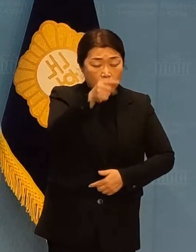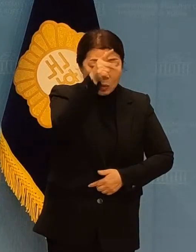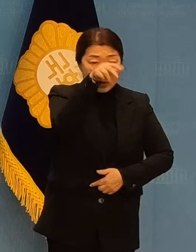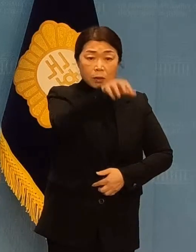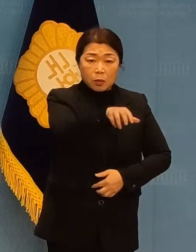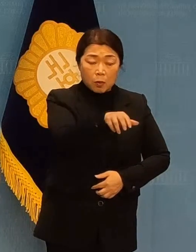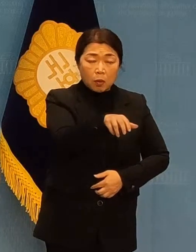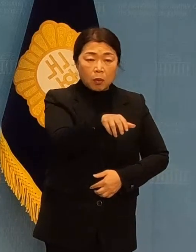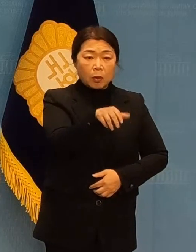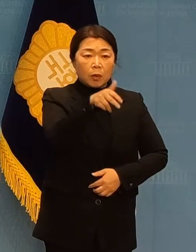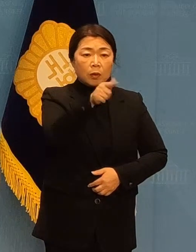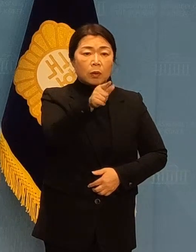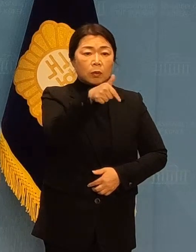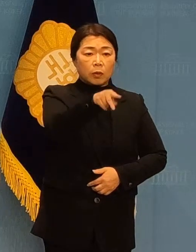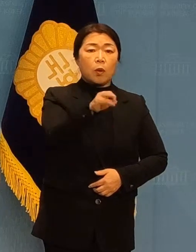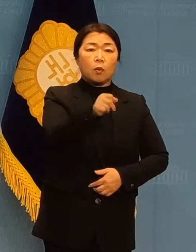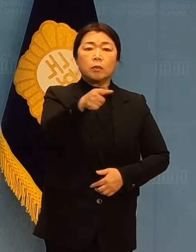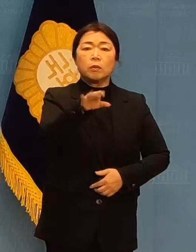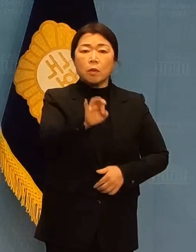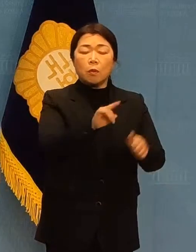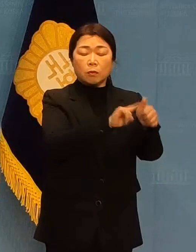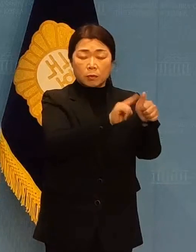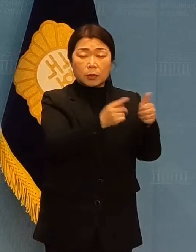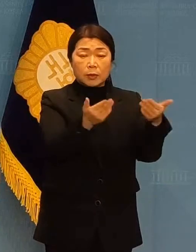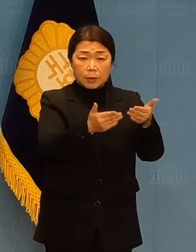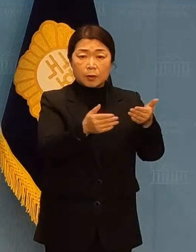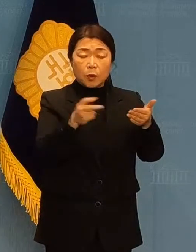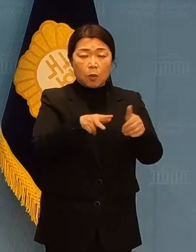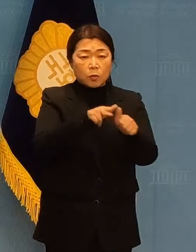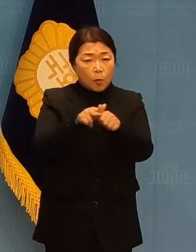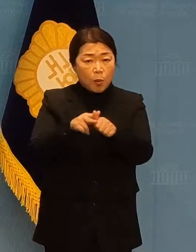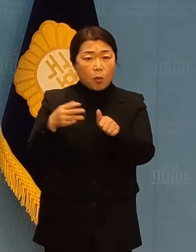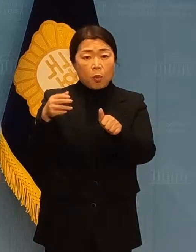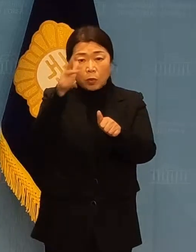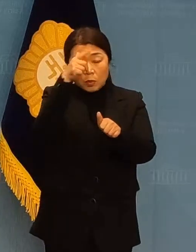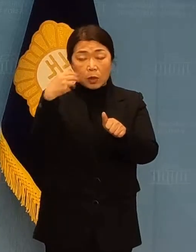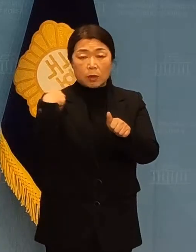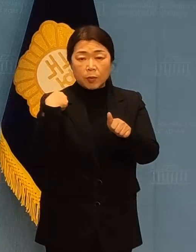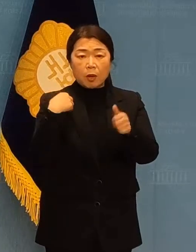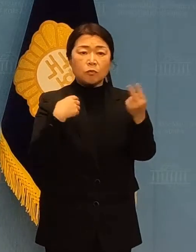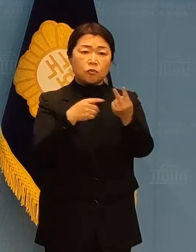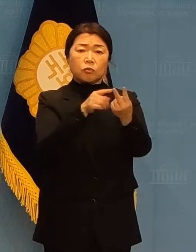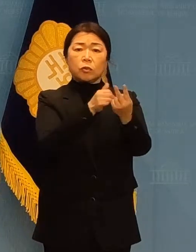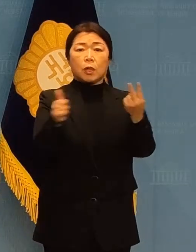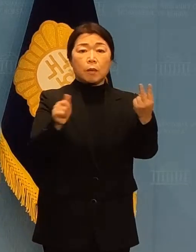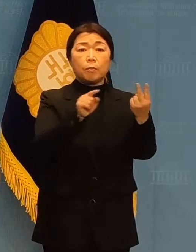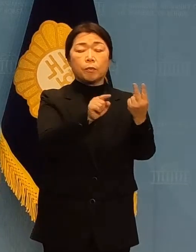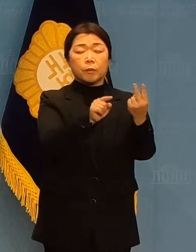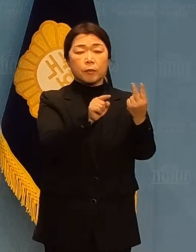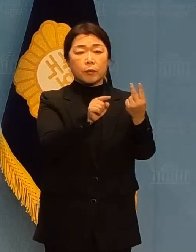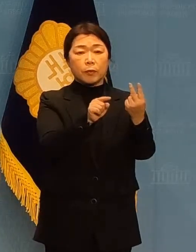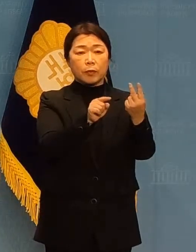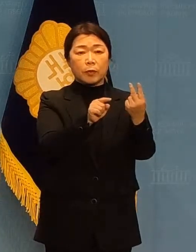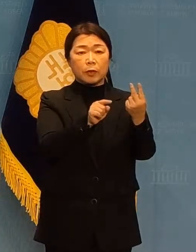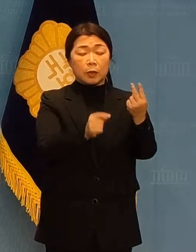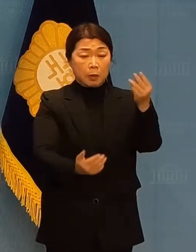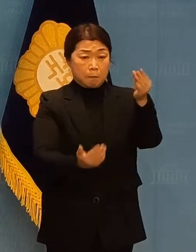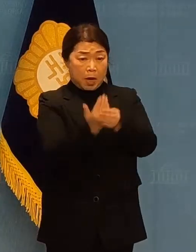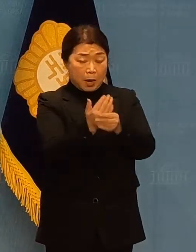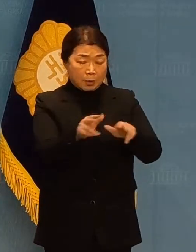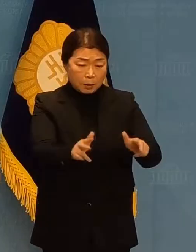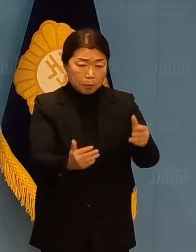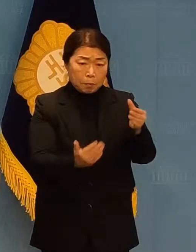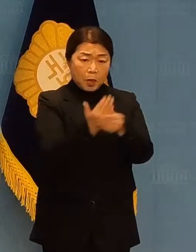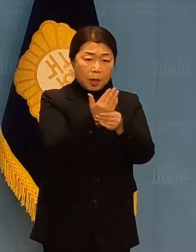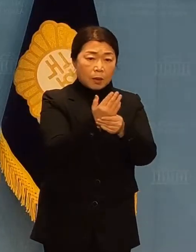경정 그리고 정보관, 정보경찰 이 사람들은 사건 발생